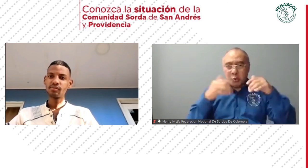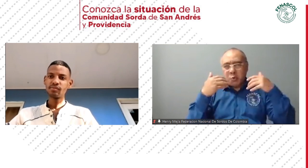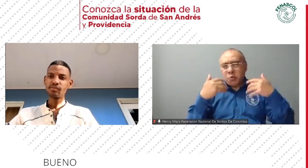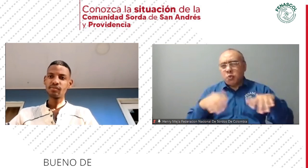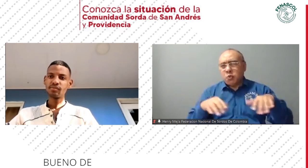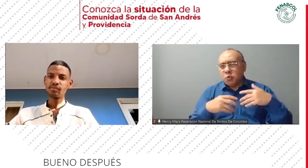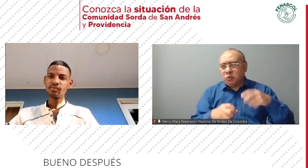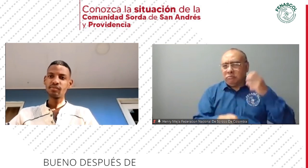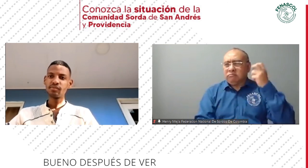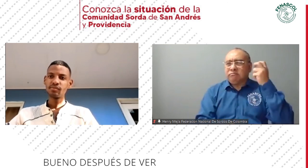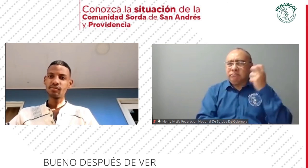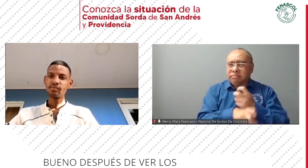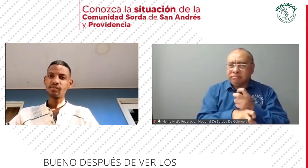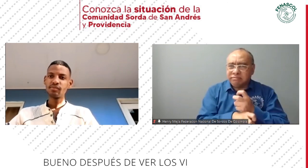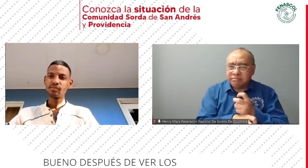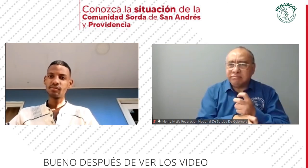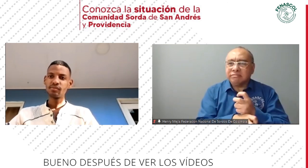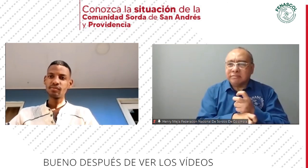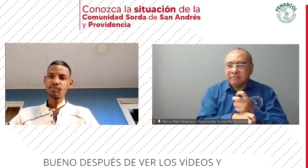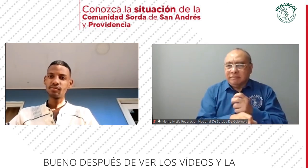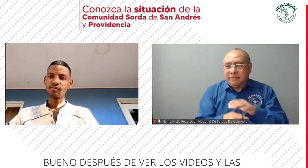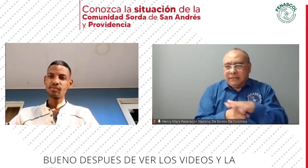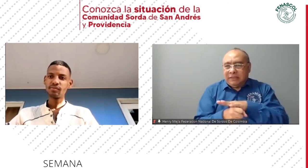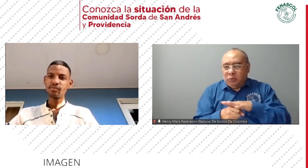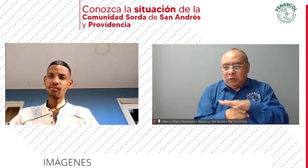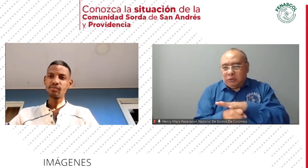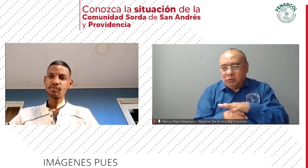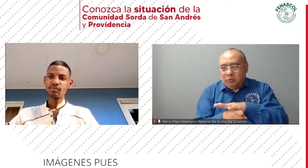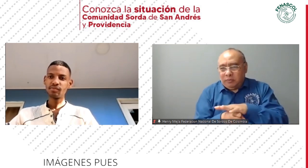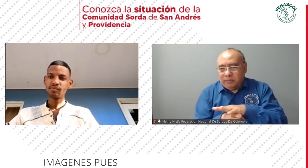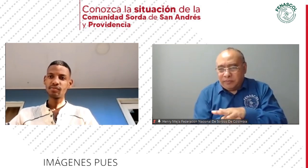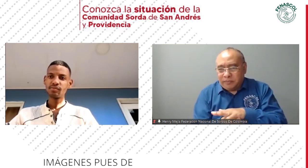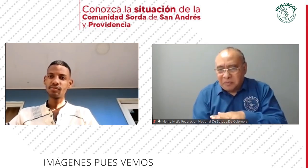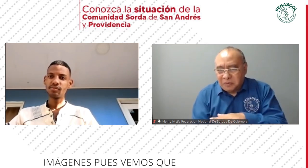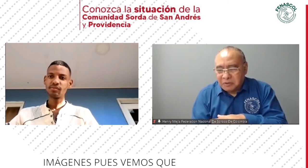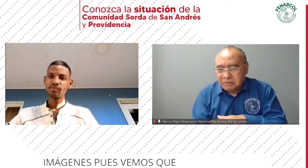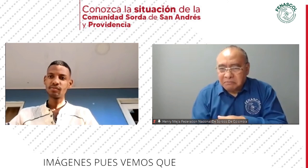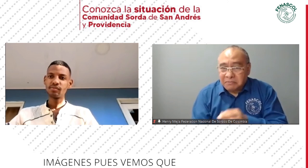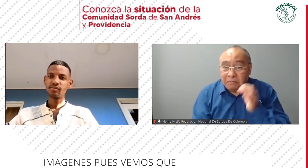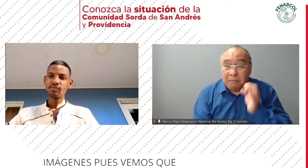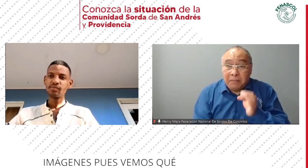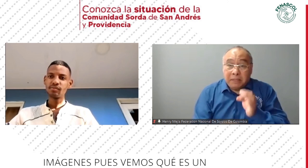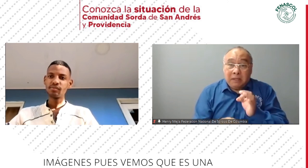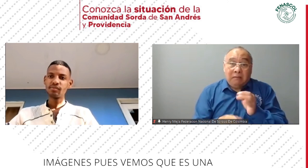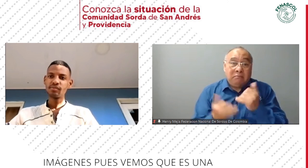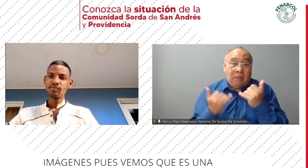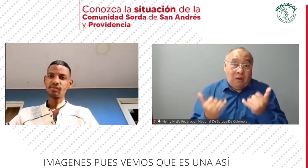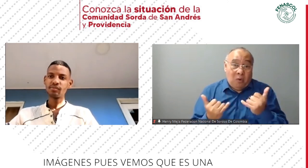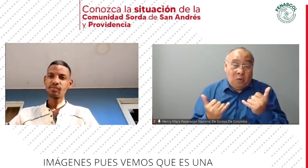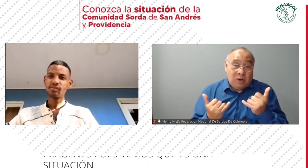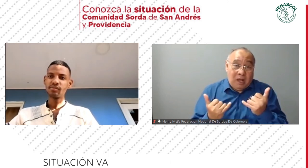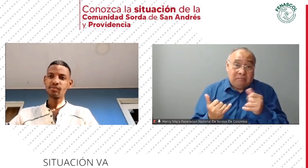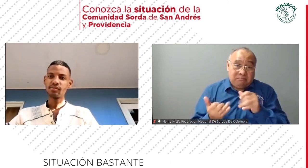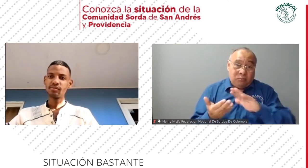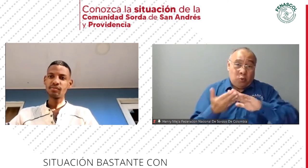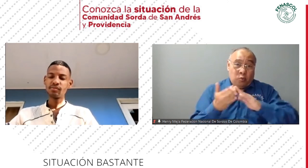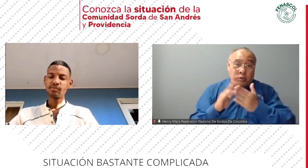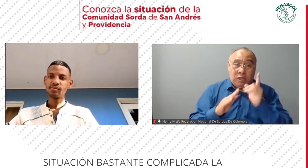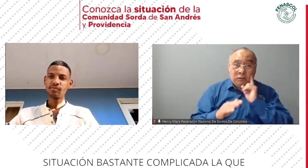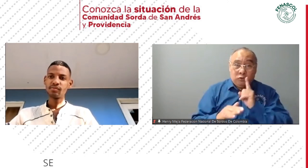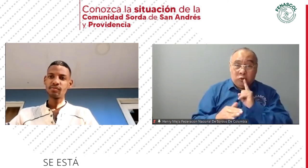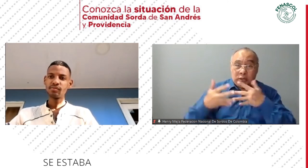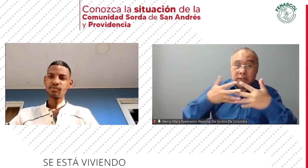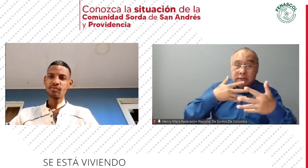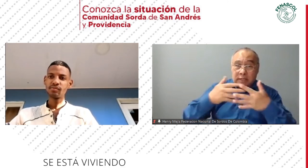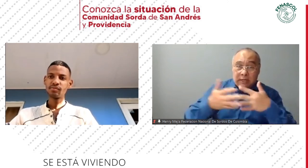bueno después de ver los vídeos y las imágenes pues vemos que es una situación bastante complicada a la